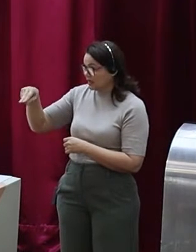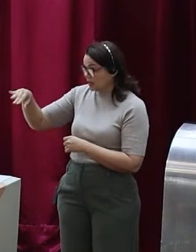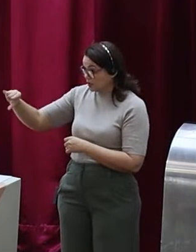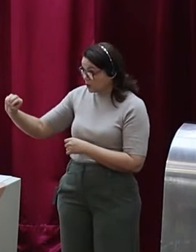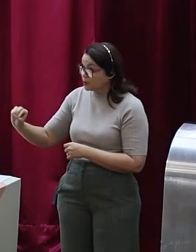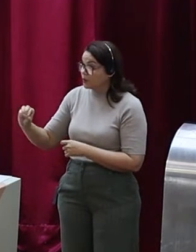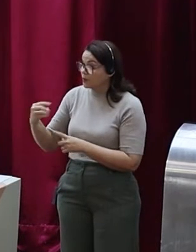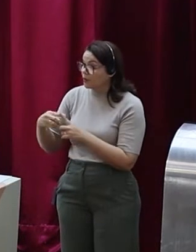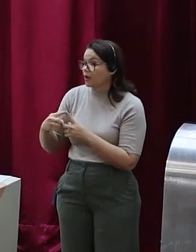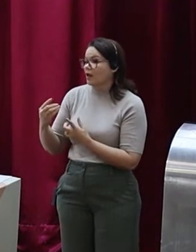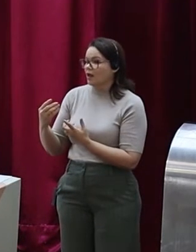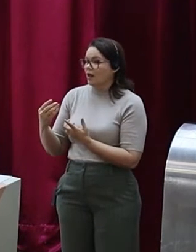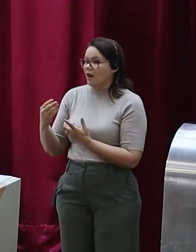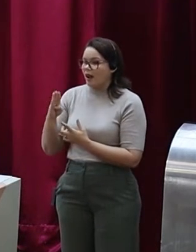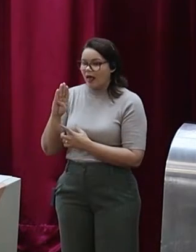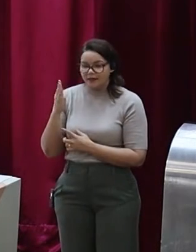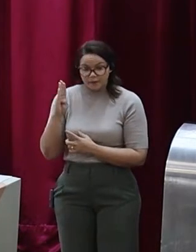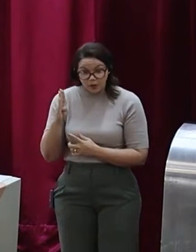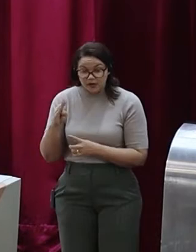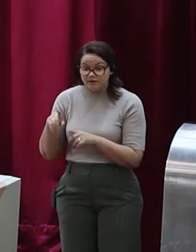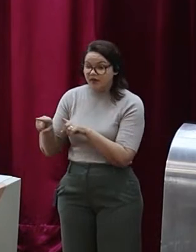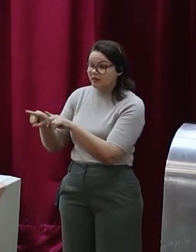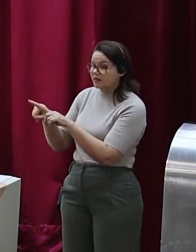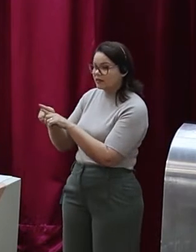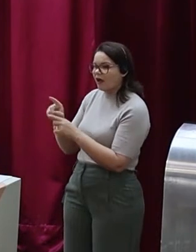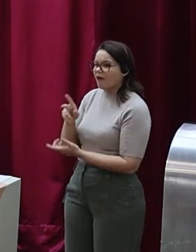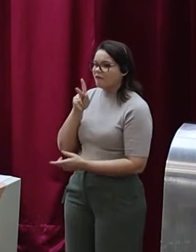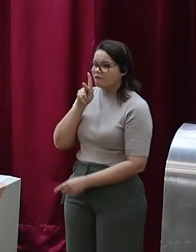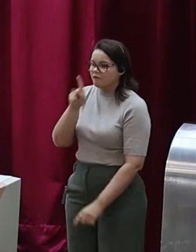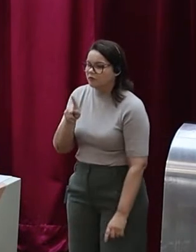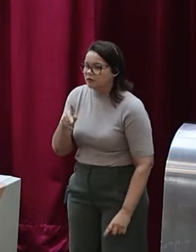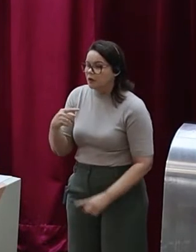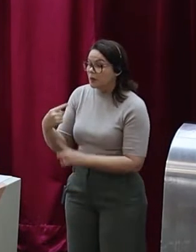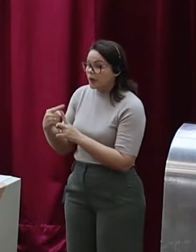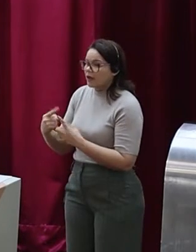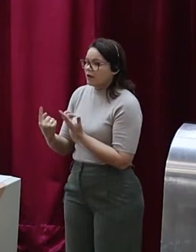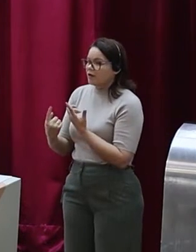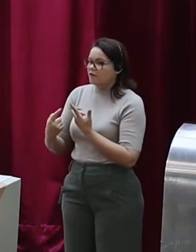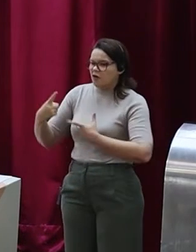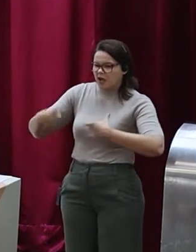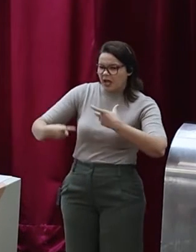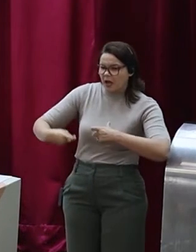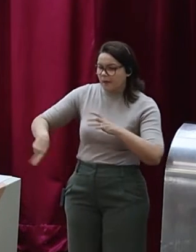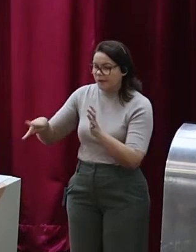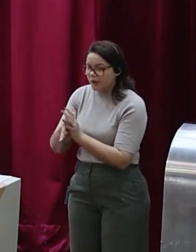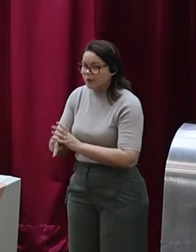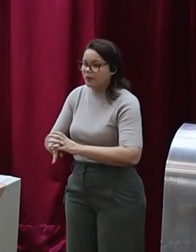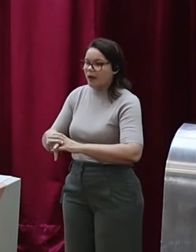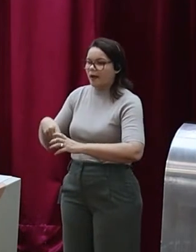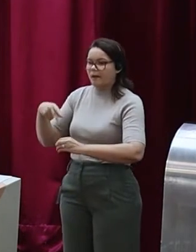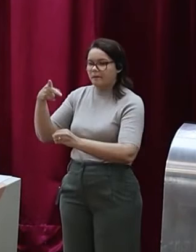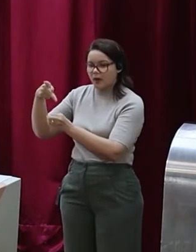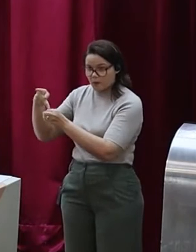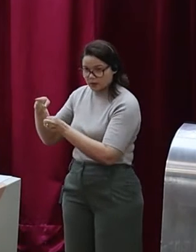la guerra de los soldados desnudos, dice Chiavenato, la guerra del petróleo, un historiador brasileño, así titula su